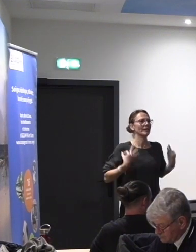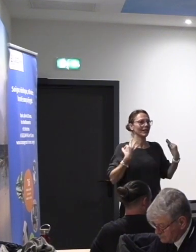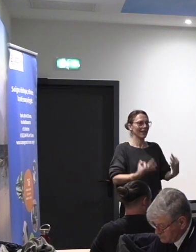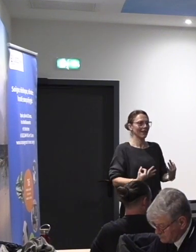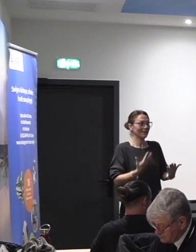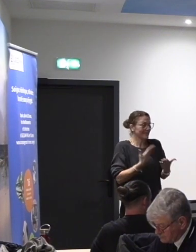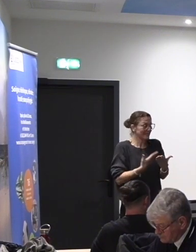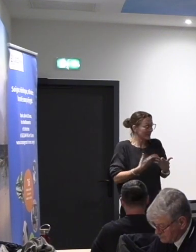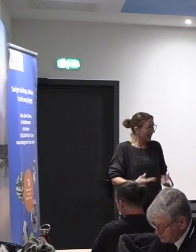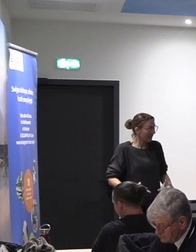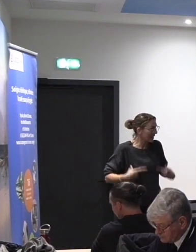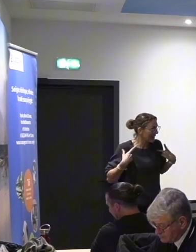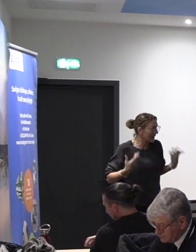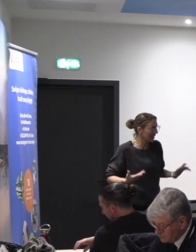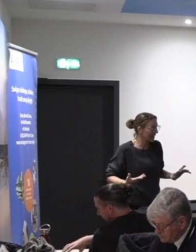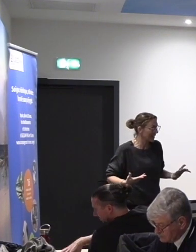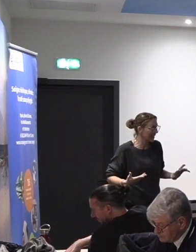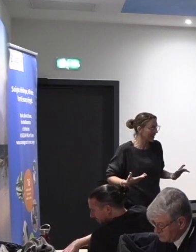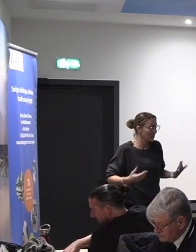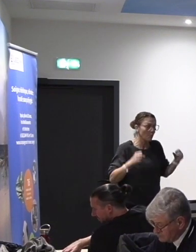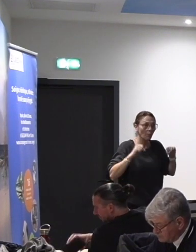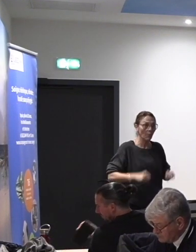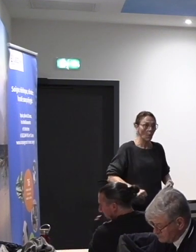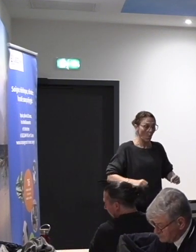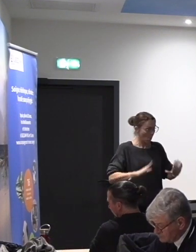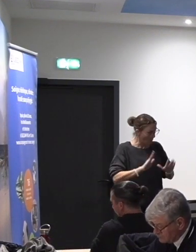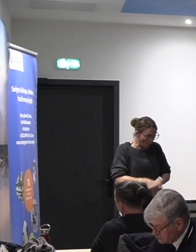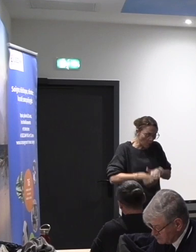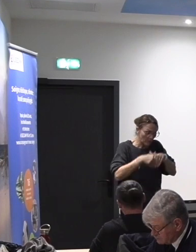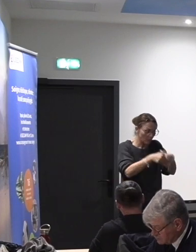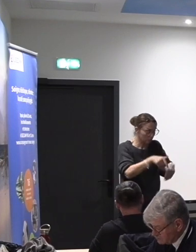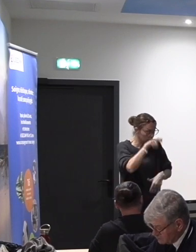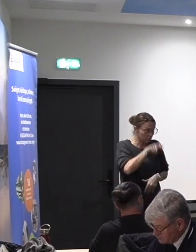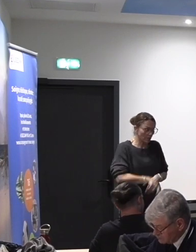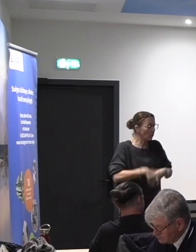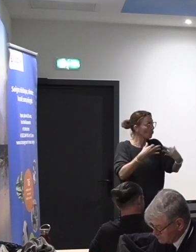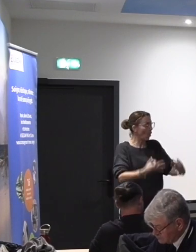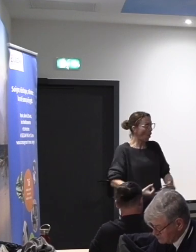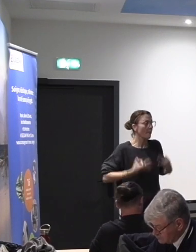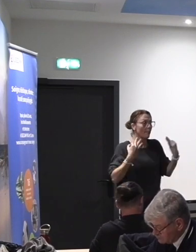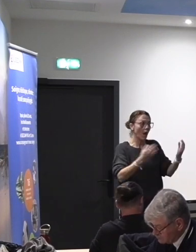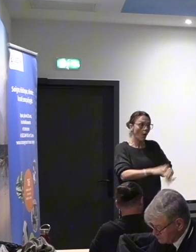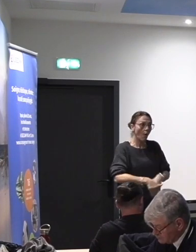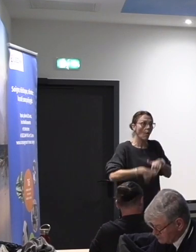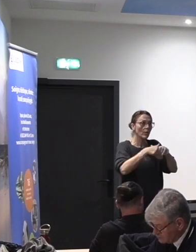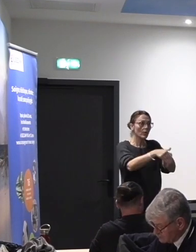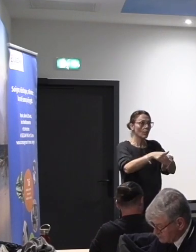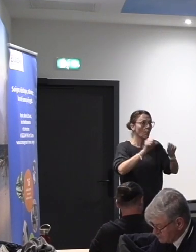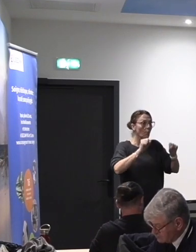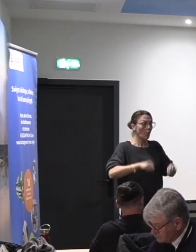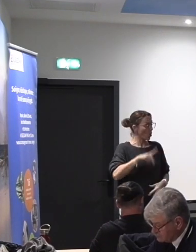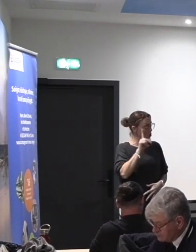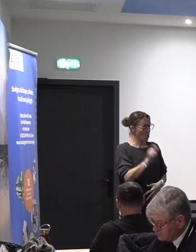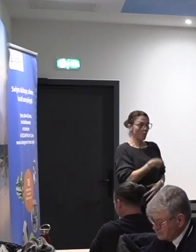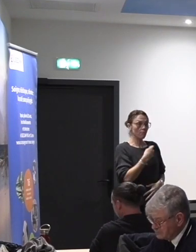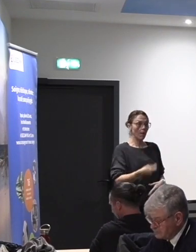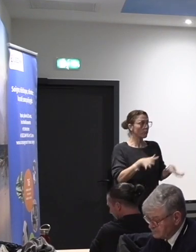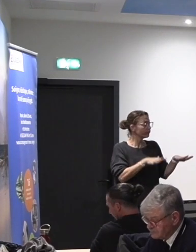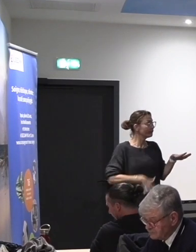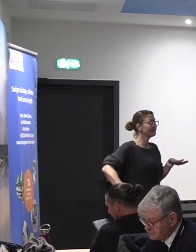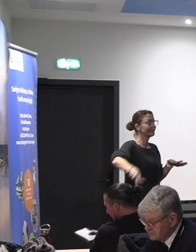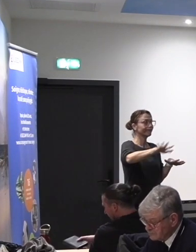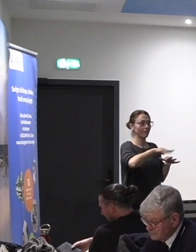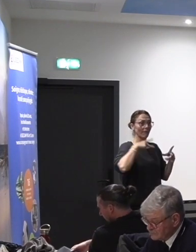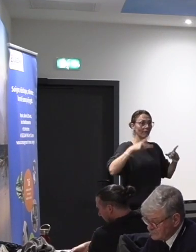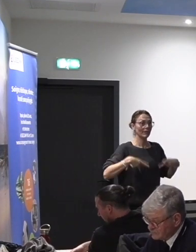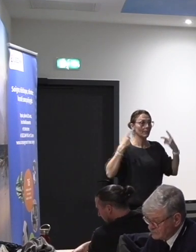C'est que ça la vie, hein. Est-ce que je peux continuer d'exister comme une personne ordinaire, j'allais dire normale, comme tout le monde? Est-ce